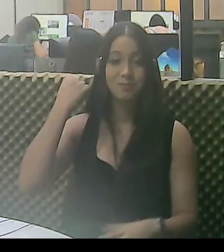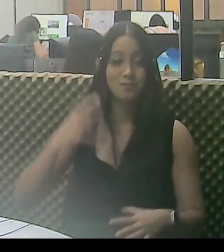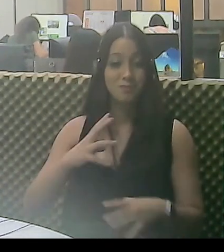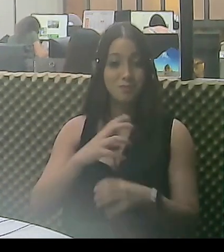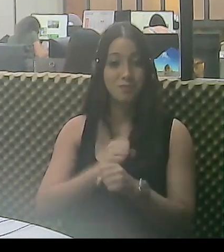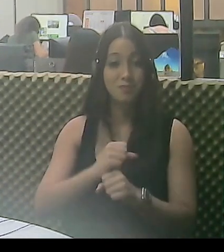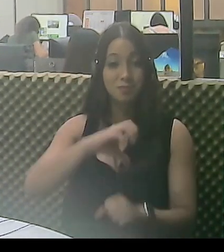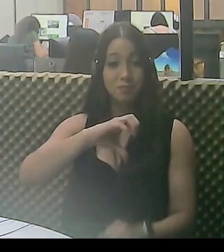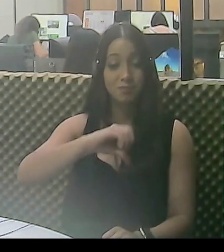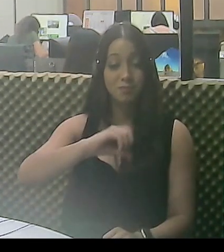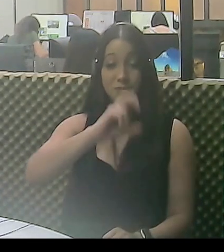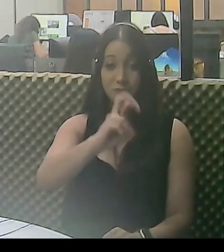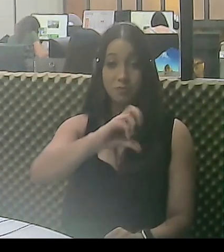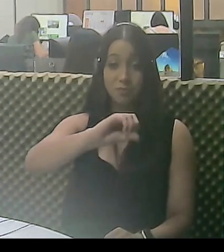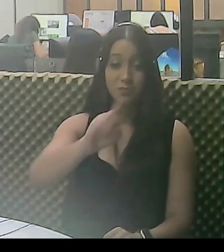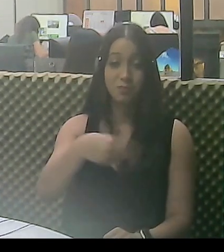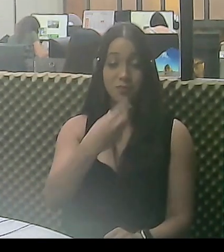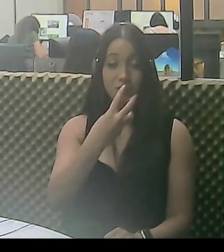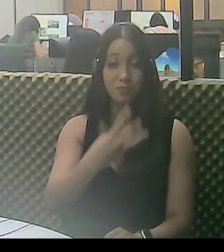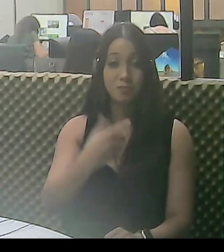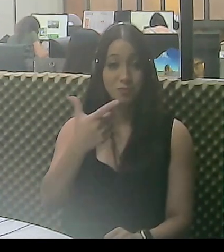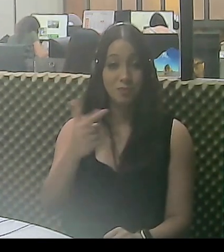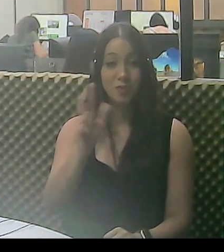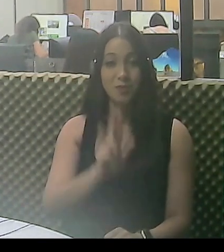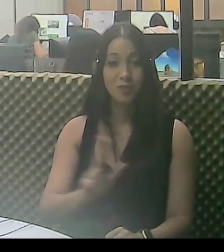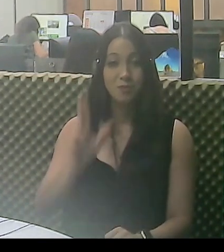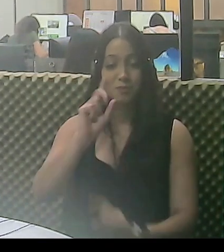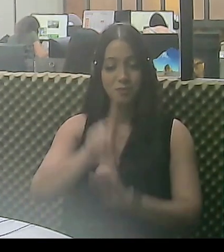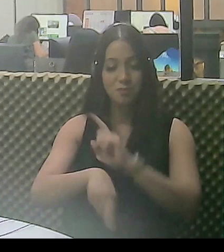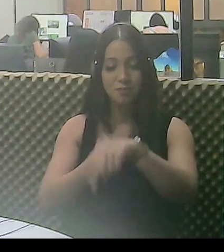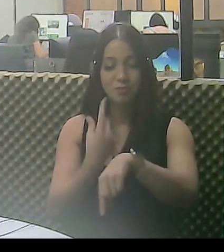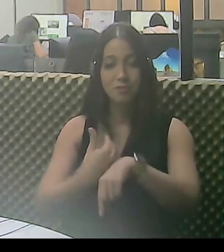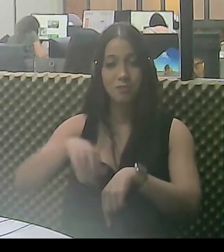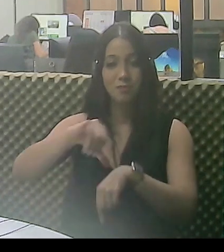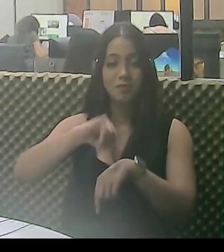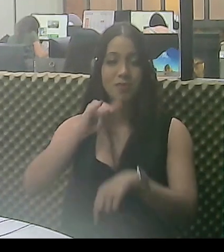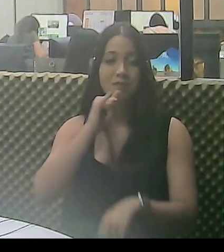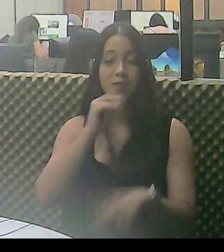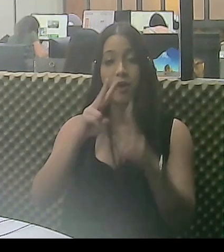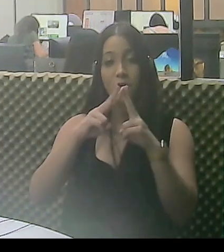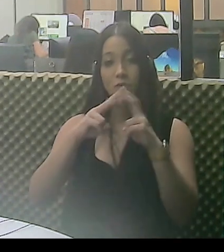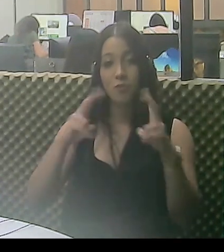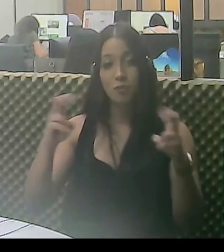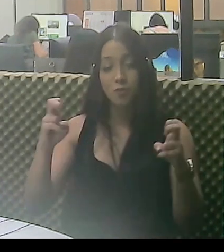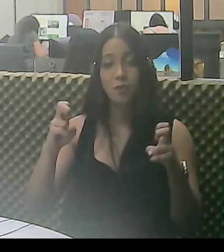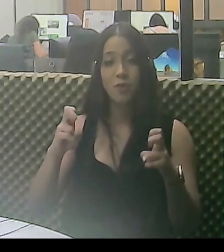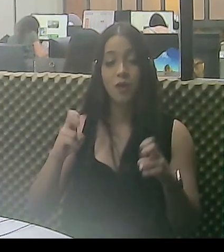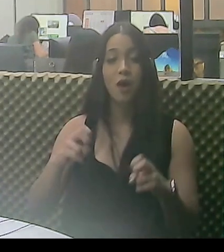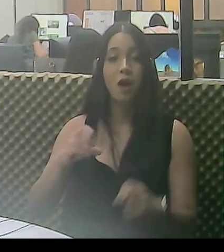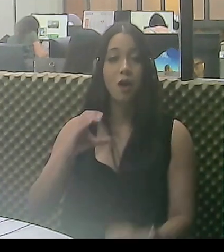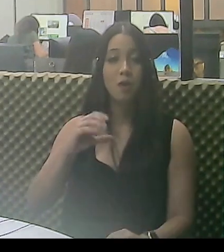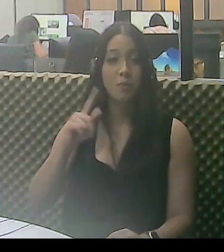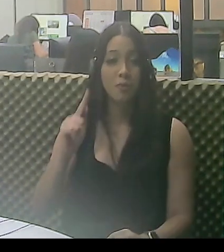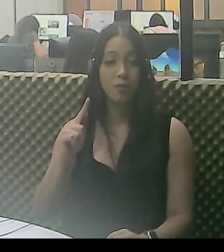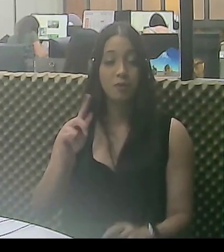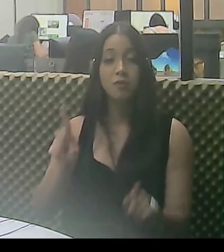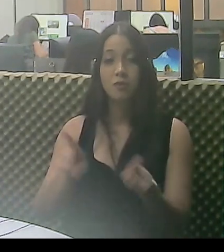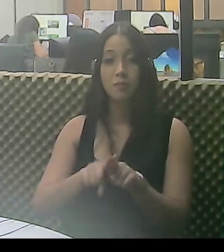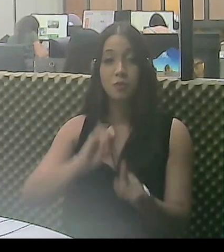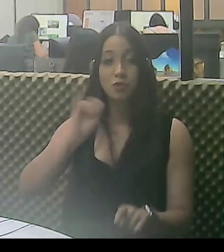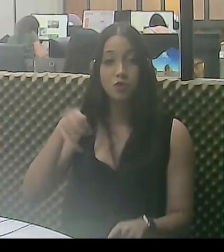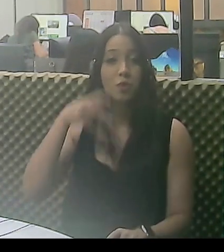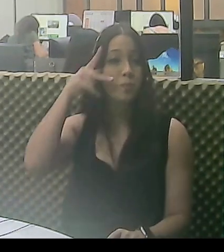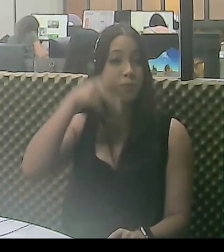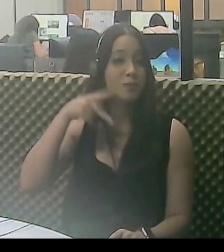de 59,32 colocou Uberlândia à frente de capitais como Florianópolis, Campo Grande e João Pessoa.